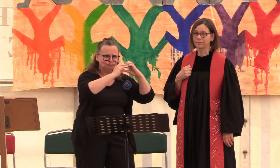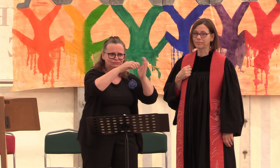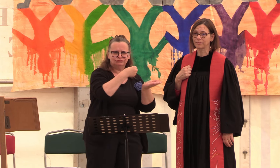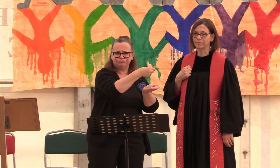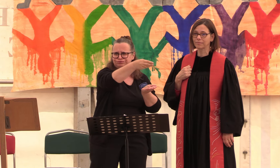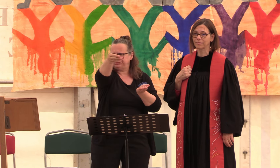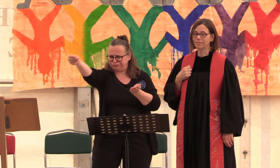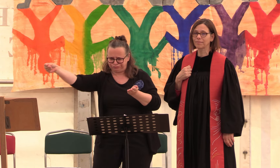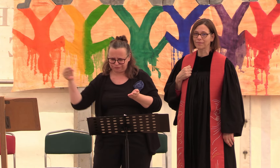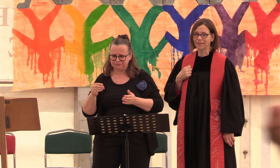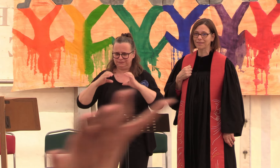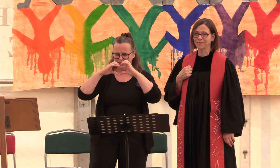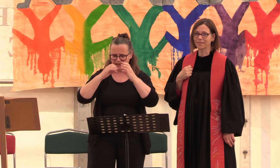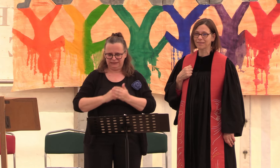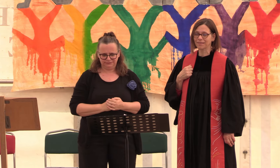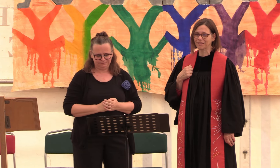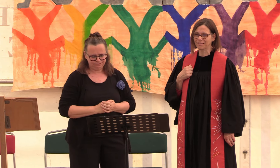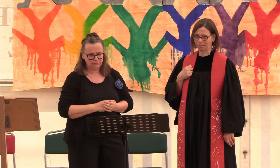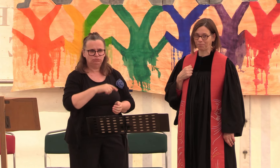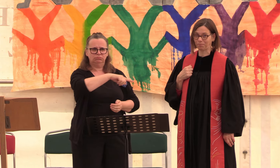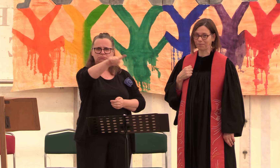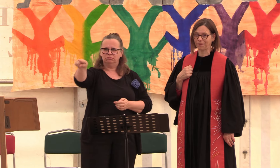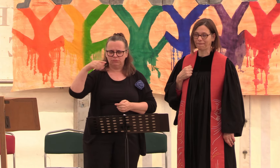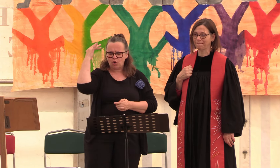verteilen wir jedem von euch ein Herz.